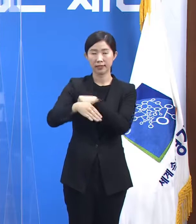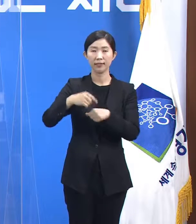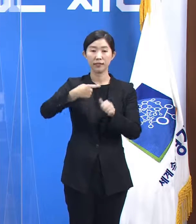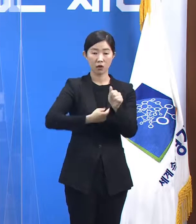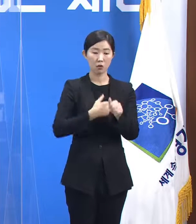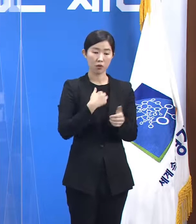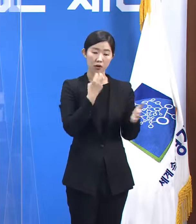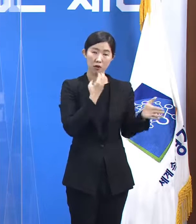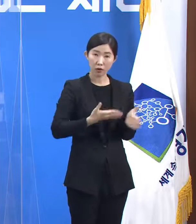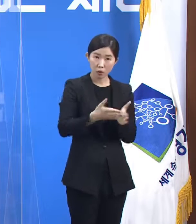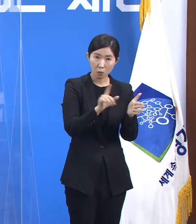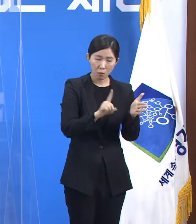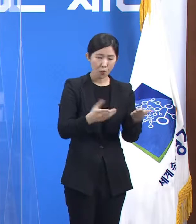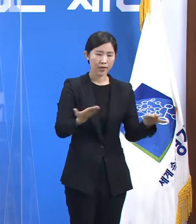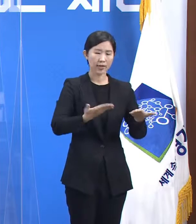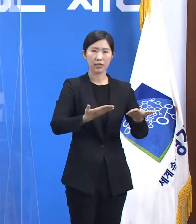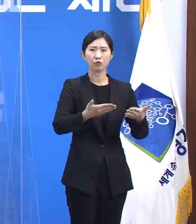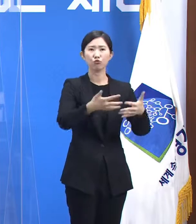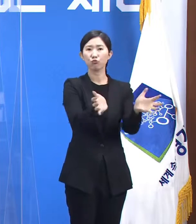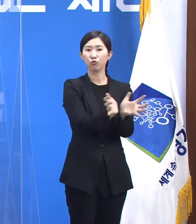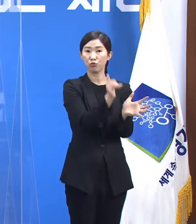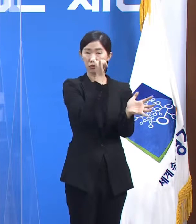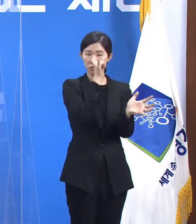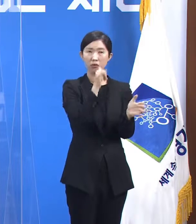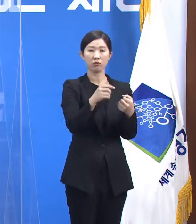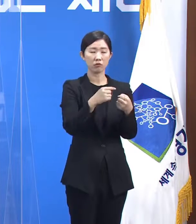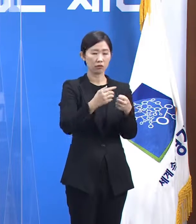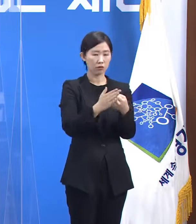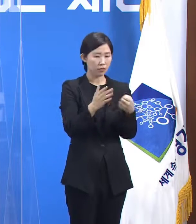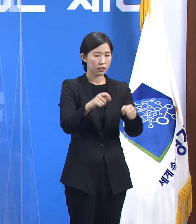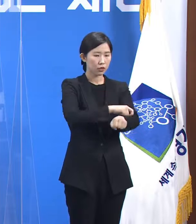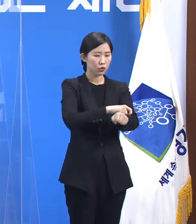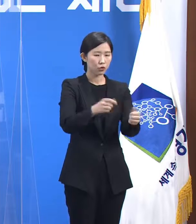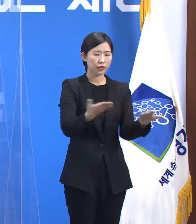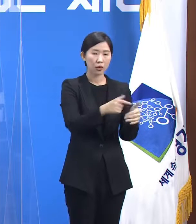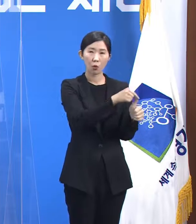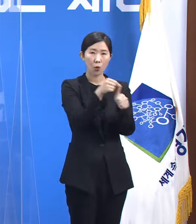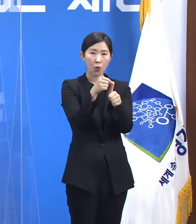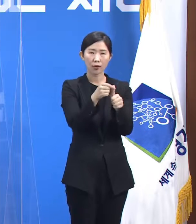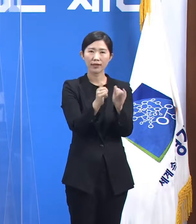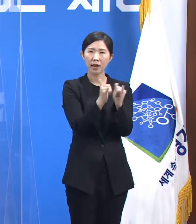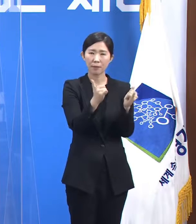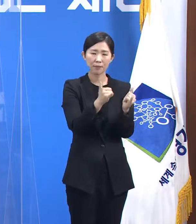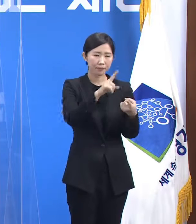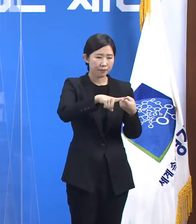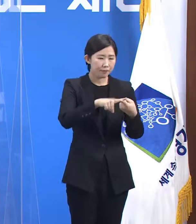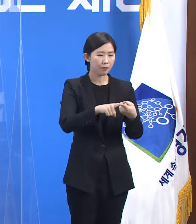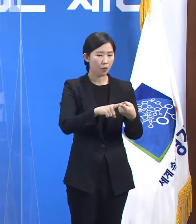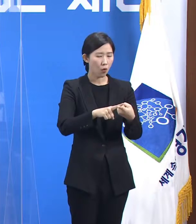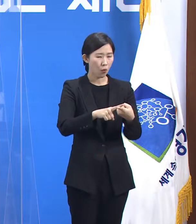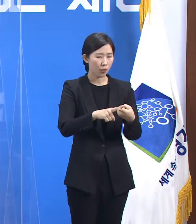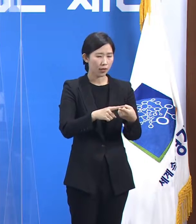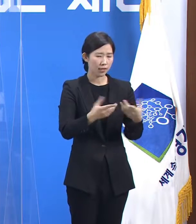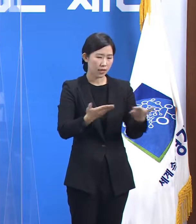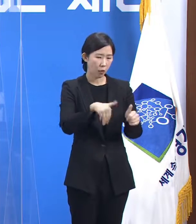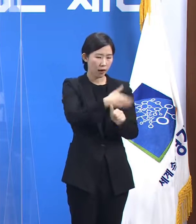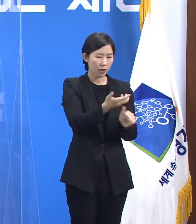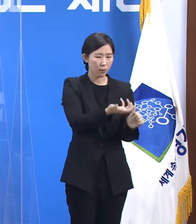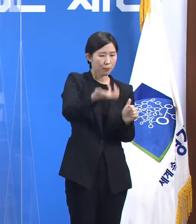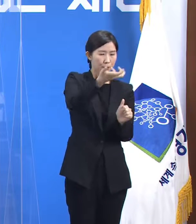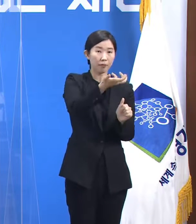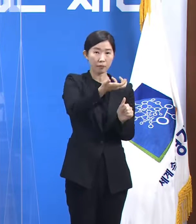경기도에서도 노동국을 바탕으로 이 특수고용노동자들에 대한 노동권익 향상을 위해서 힘써왔는데,